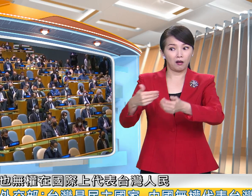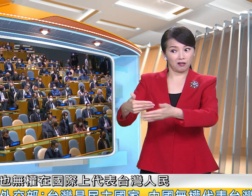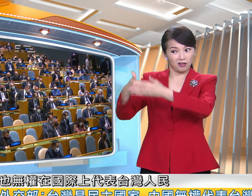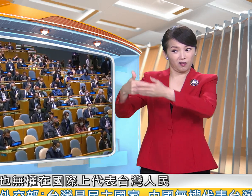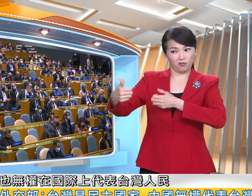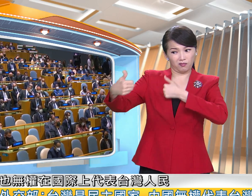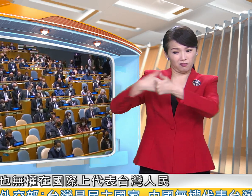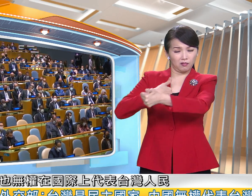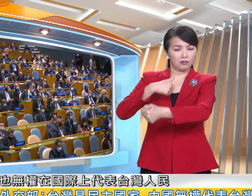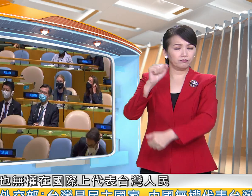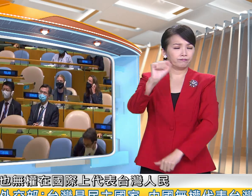人民。